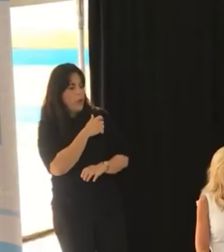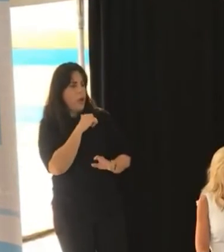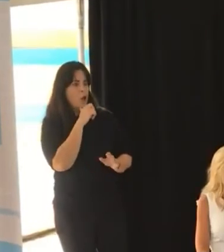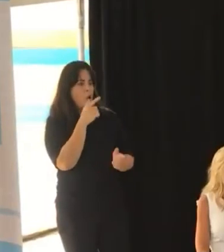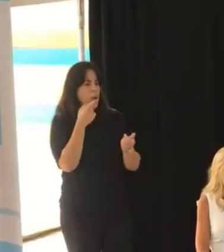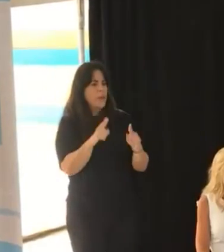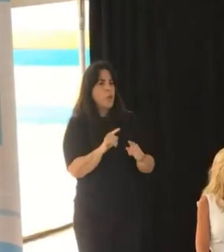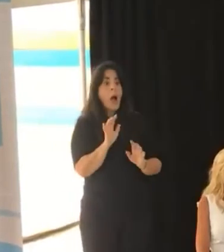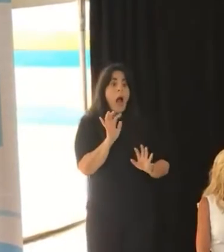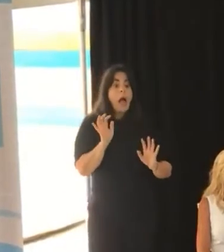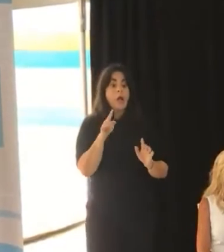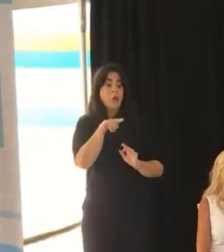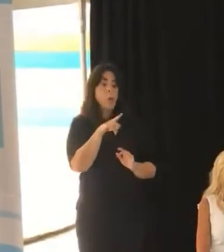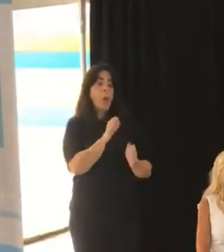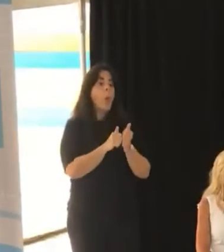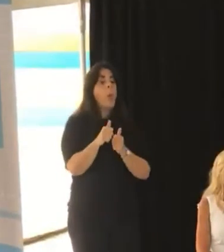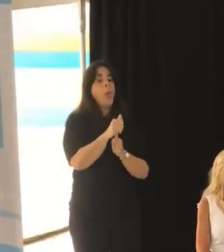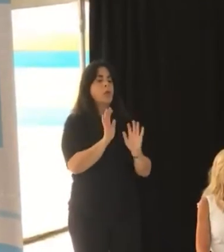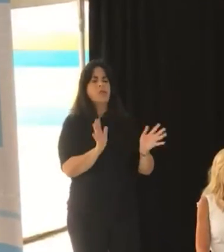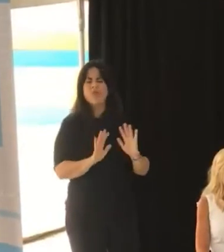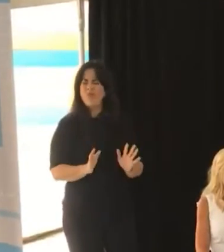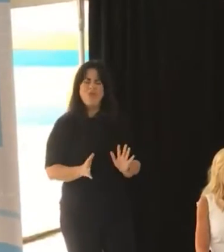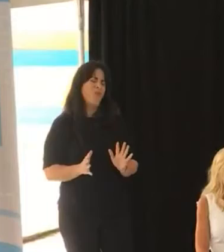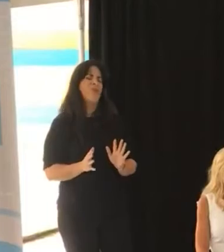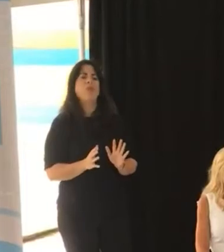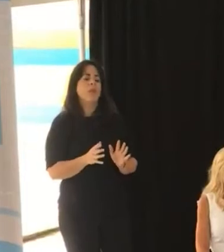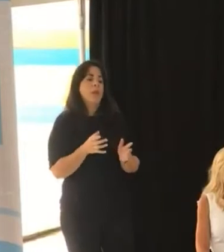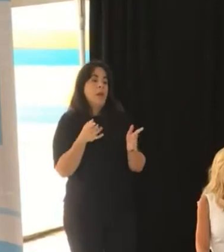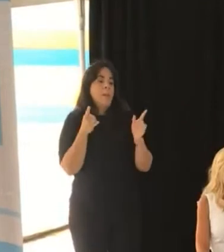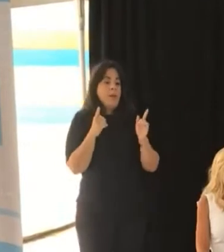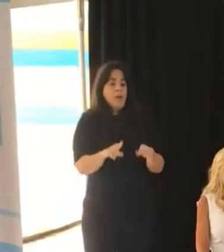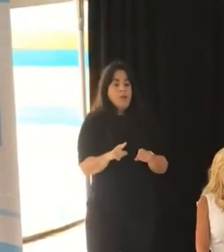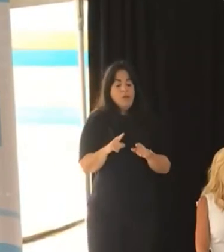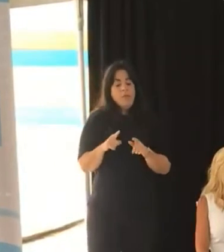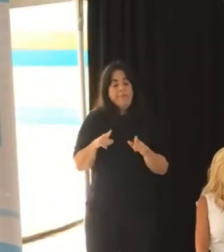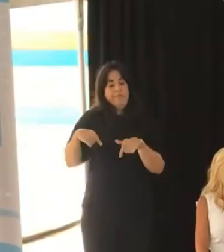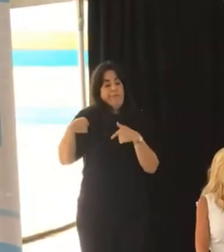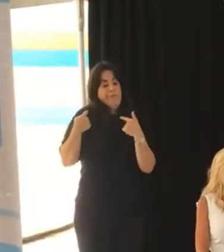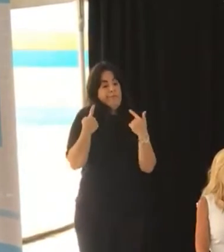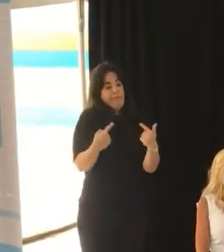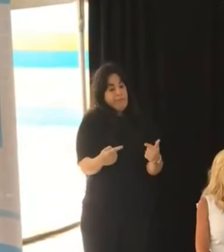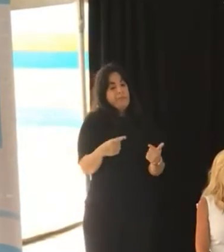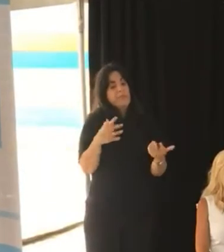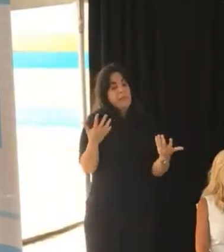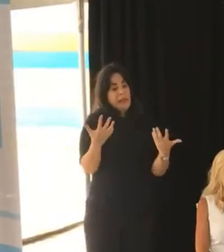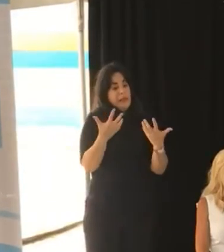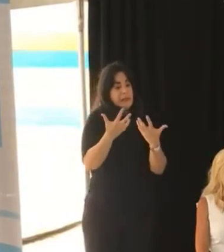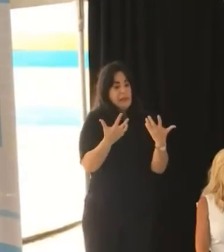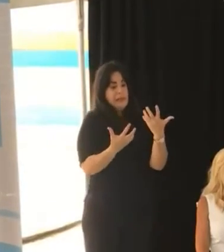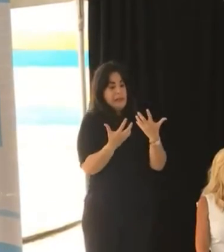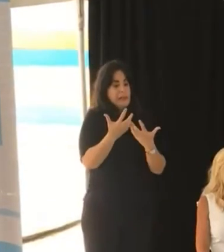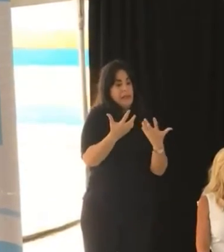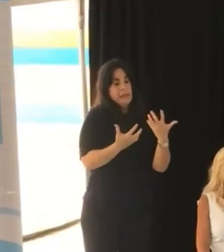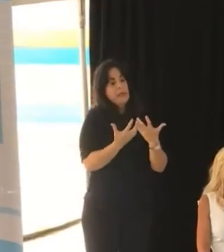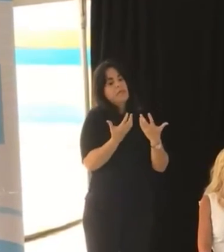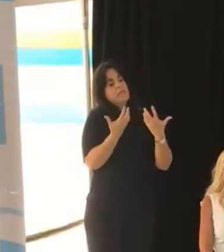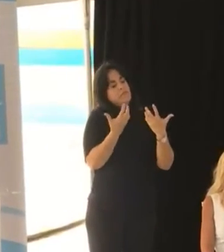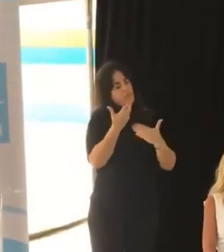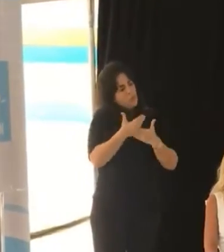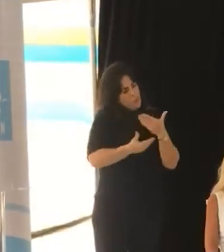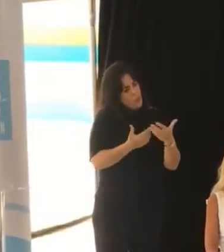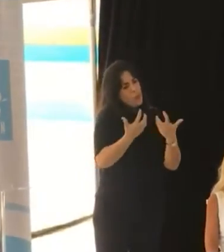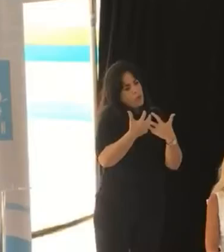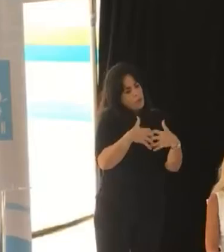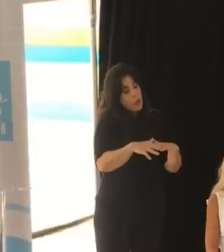situación de que fue que ellos cogieron la vacuna. Es una cuestión de que lleva corriendo desde hace mucho tiempo y tan pronto nosotros comenzamos a generar los